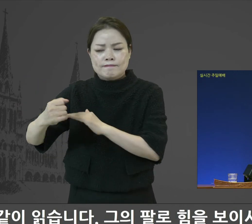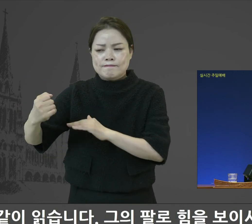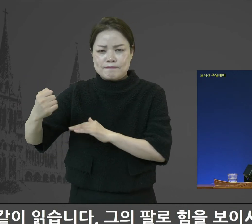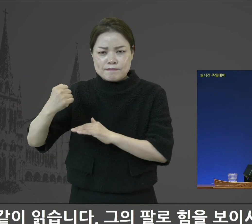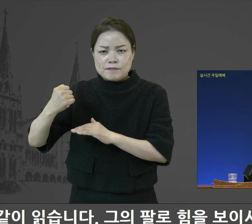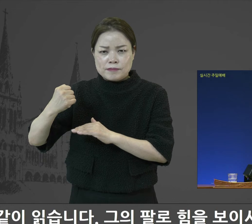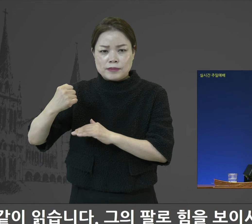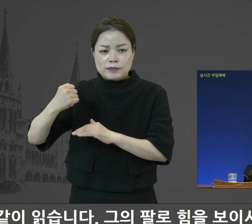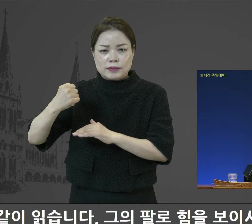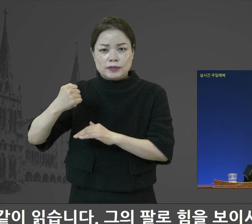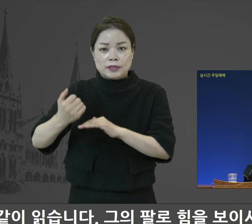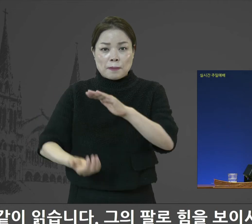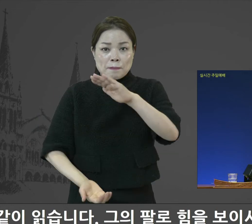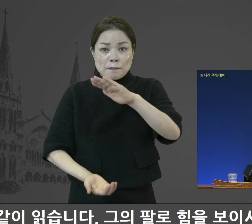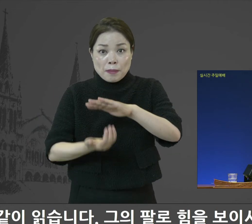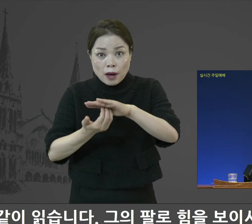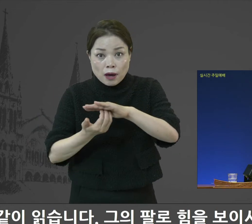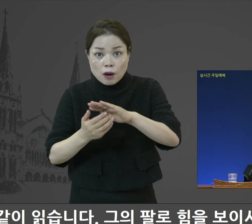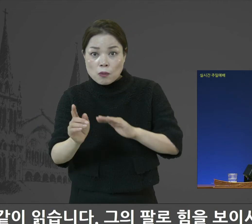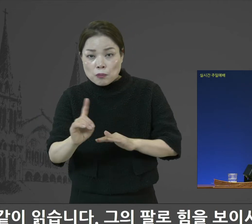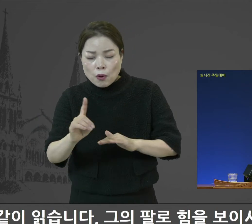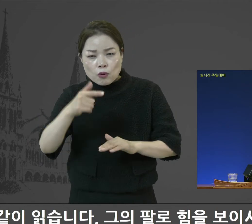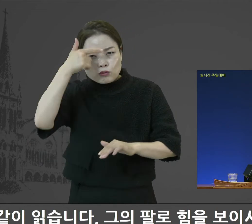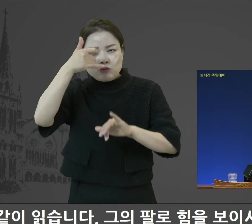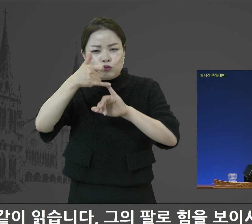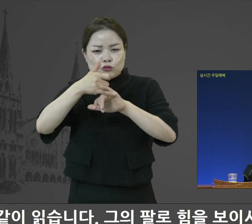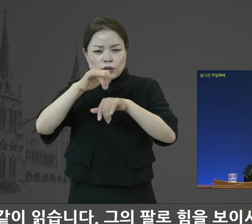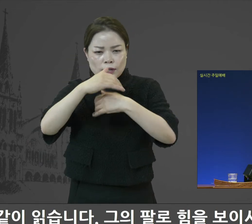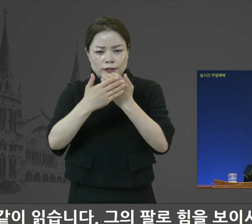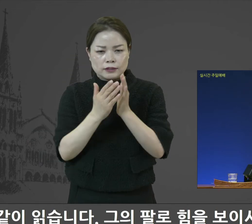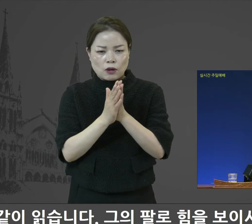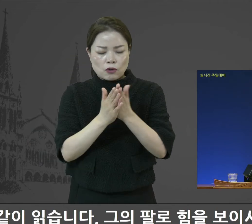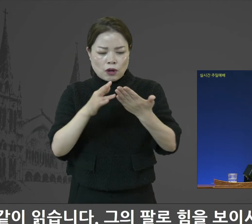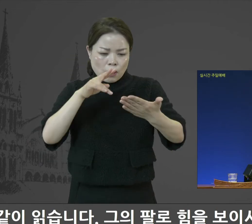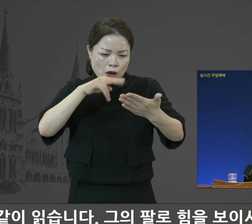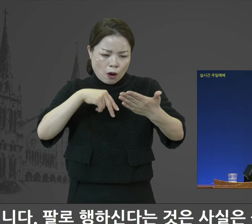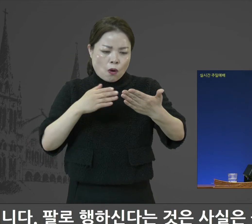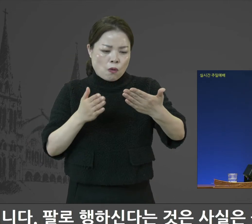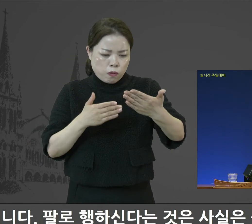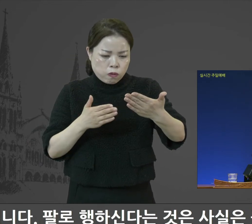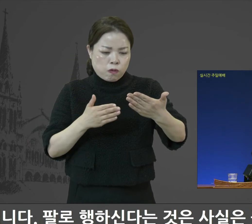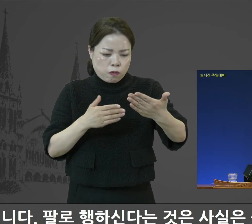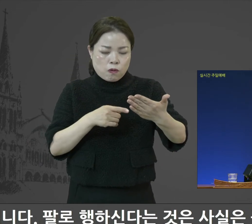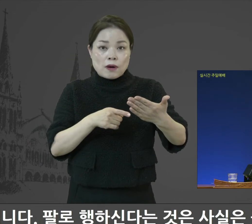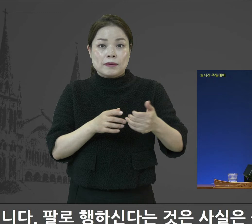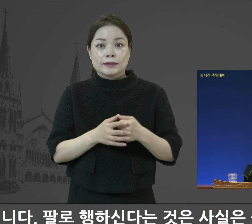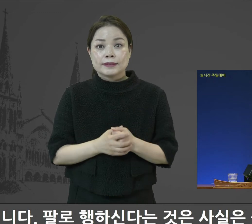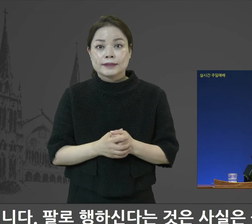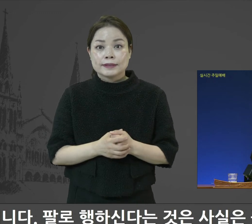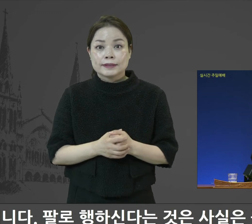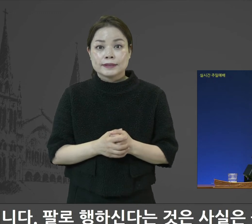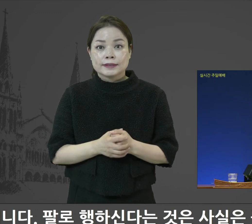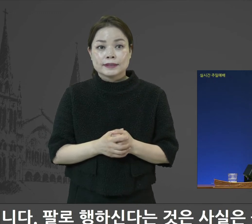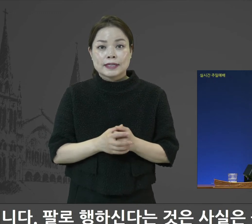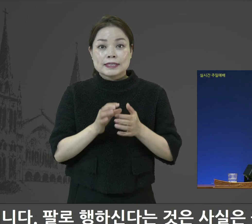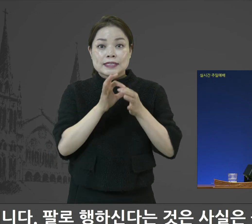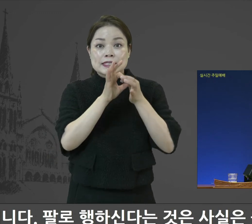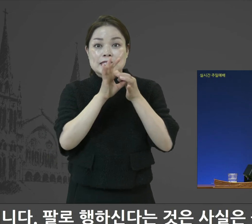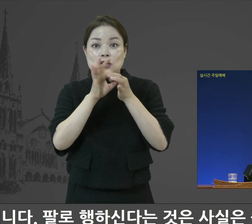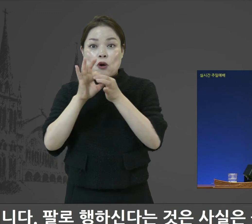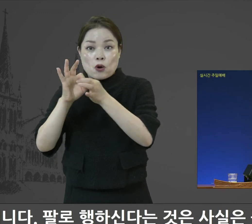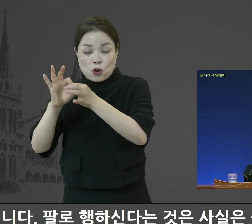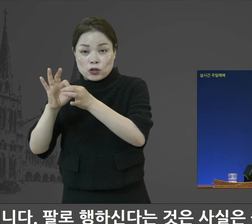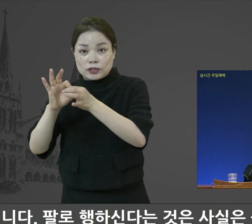행하신다, 이것은 사실은 구약 성경을 잘 읽다 보면 거기에 아주 이게 이어진